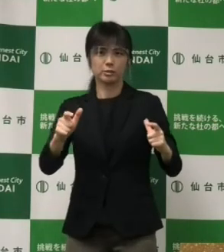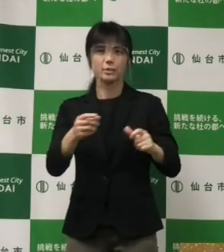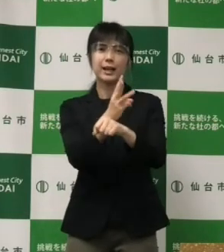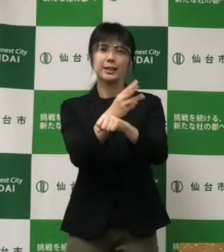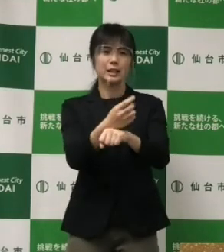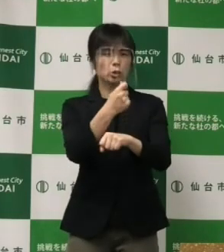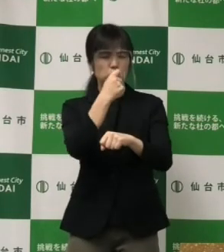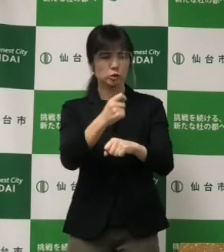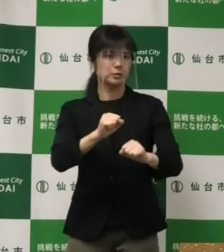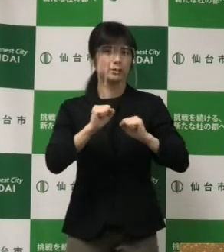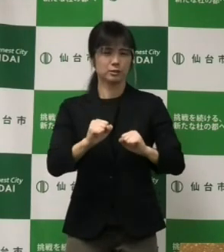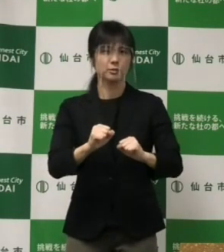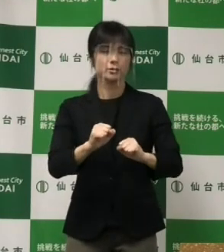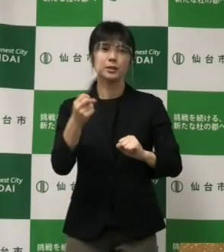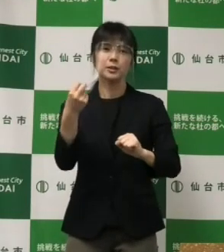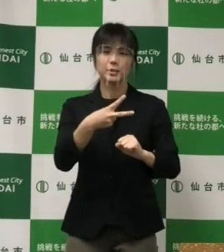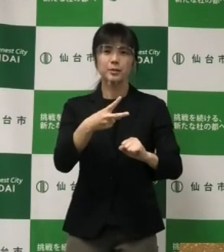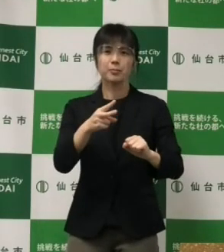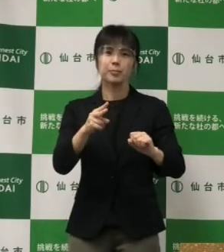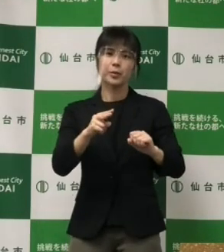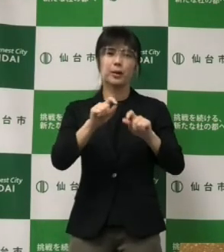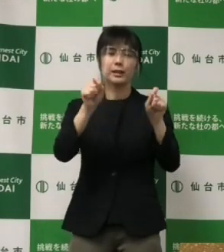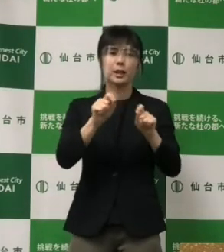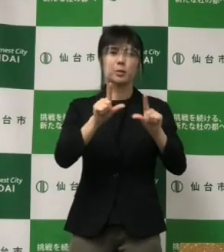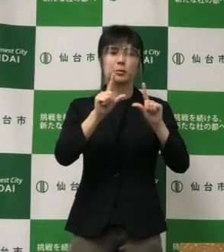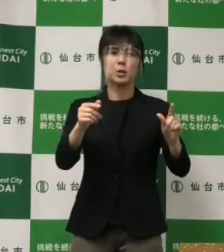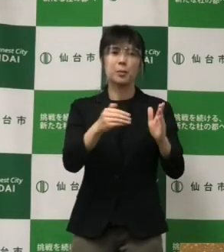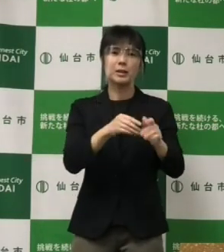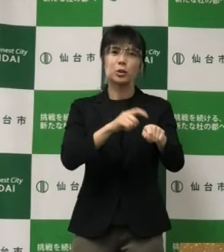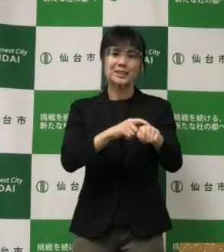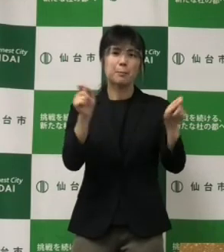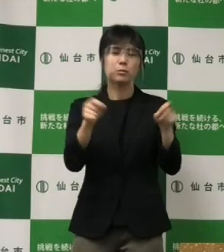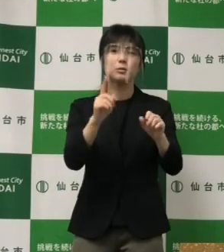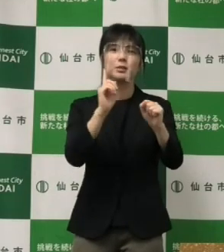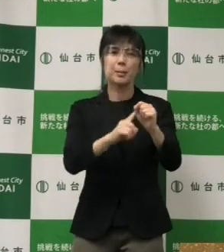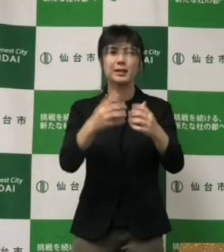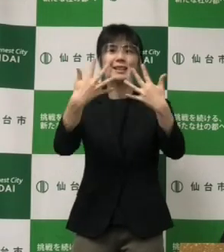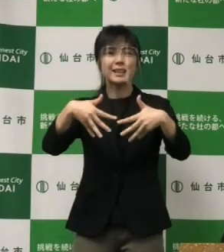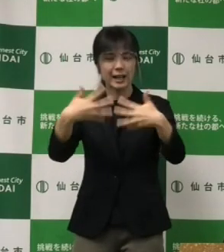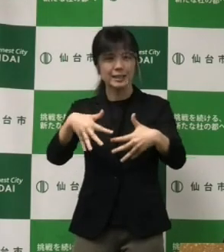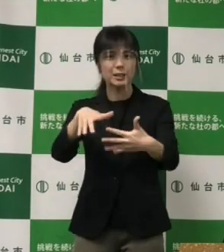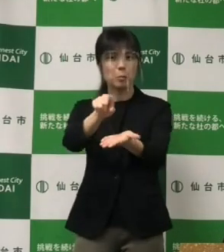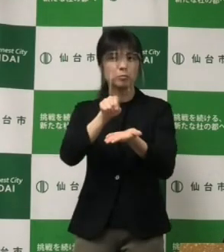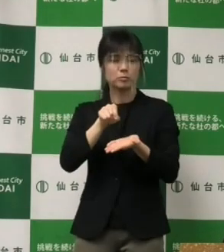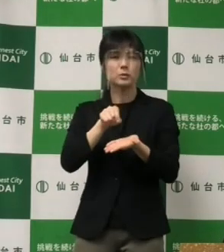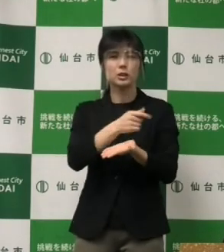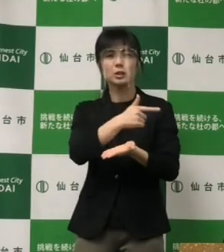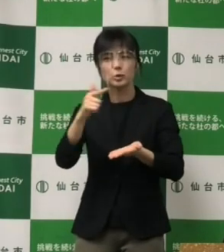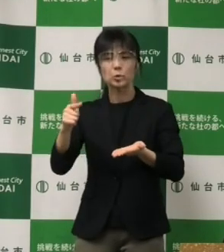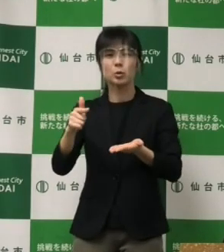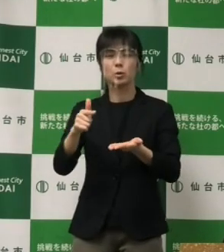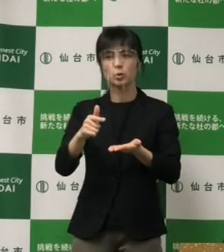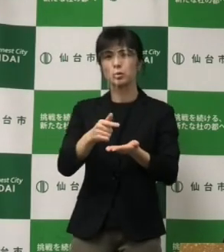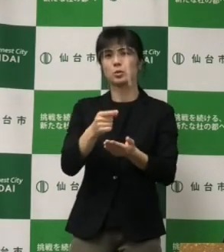開票までの時間を短くするために機器の導入も重ねてきたところです。いろいろな反